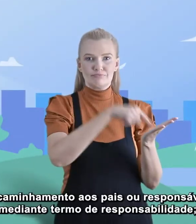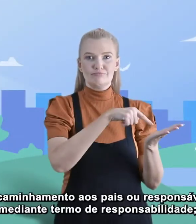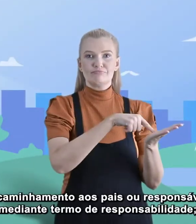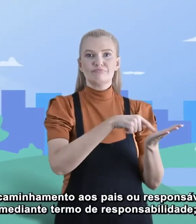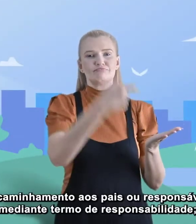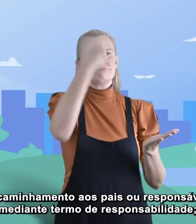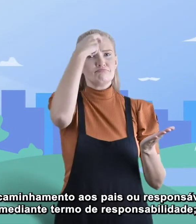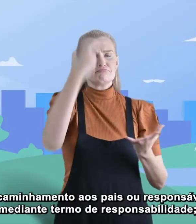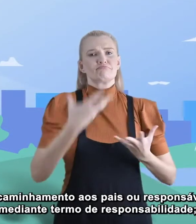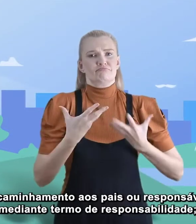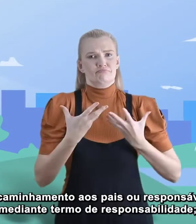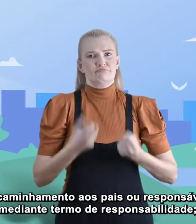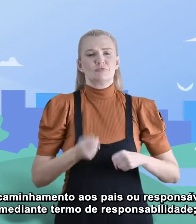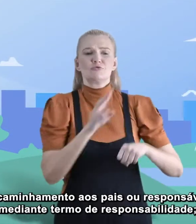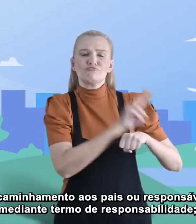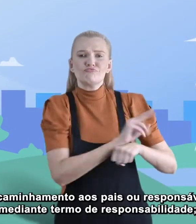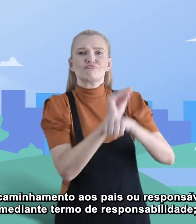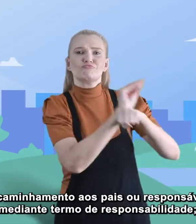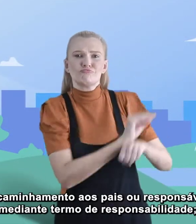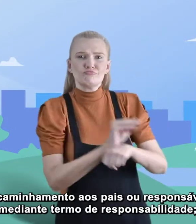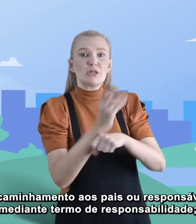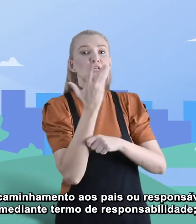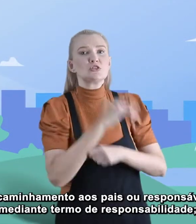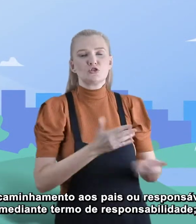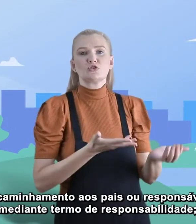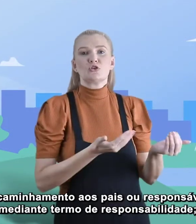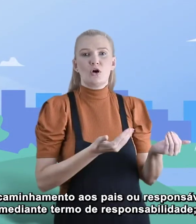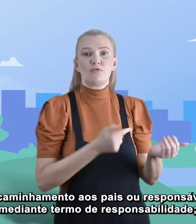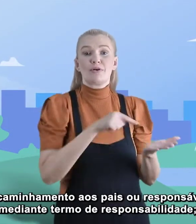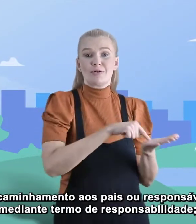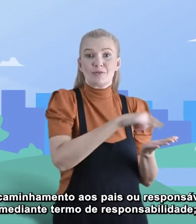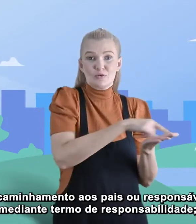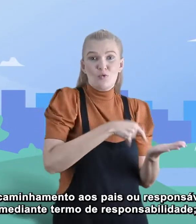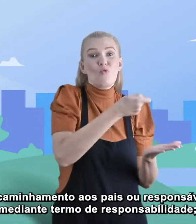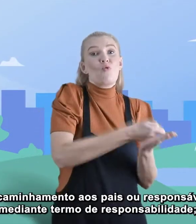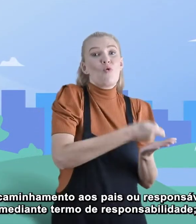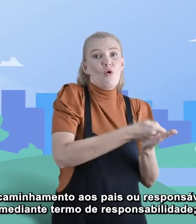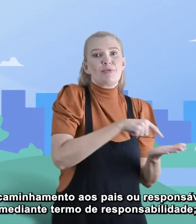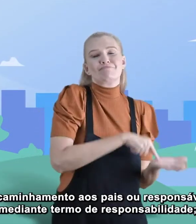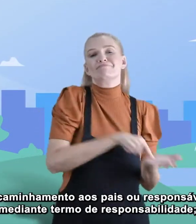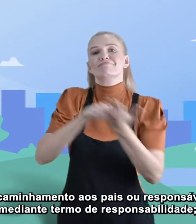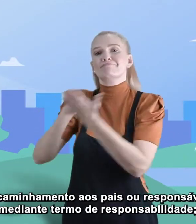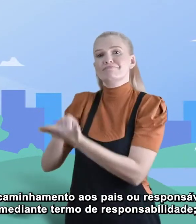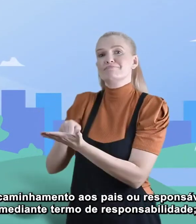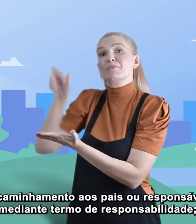Encaminhamento aos pais ou responsável, mediante termo de responsabilidade.